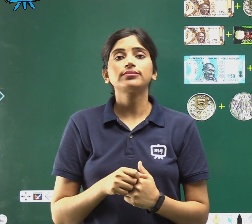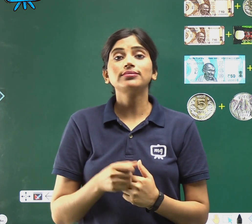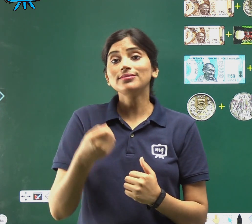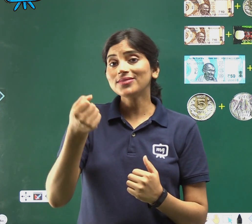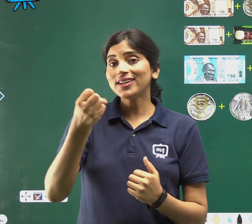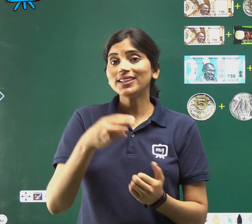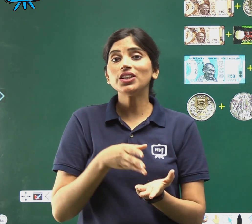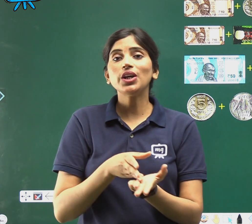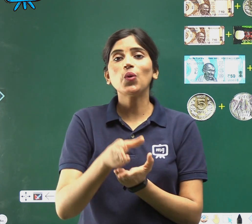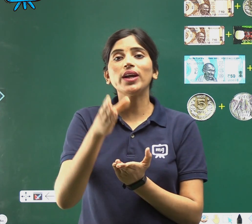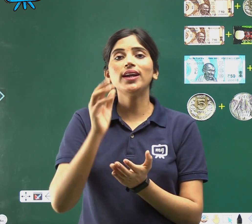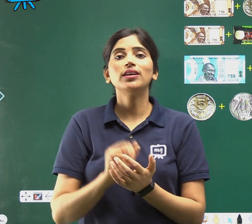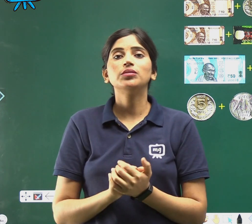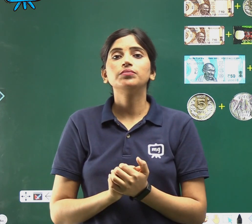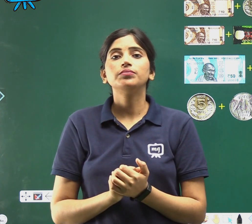कितने हो गए?